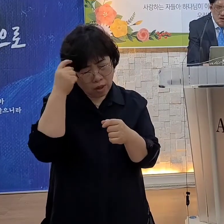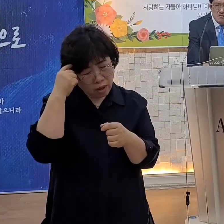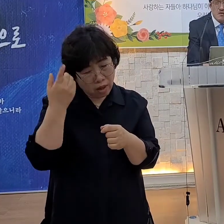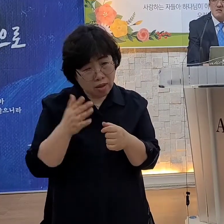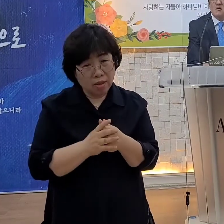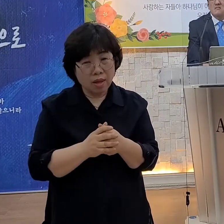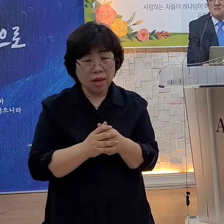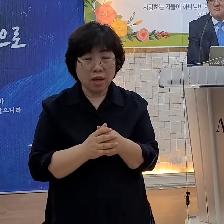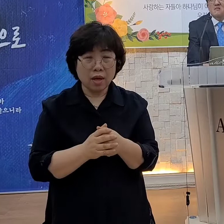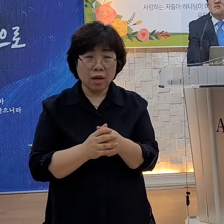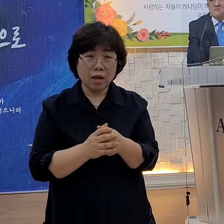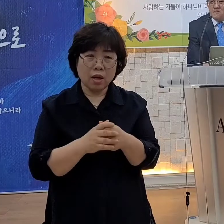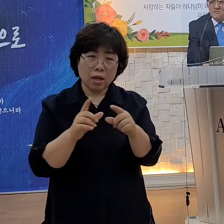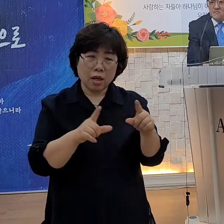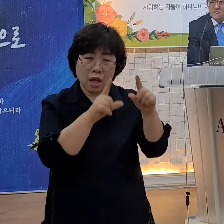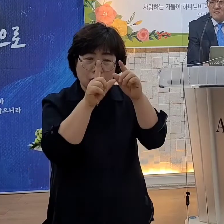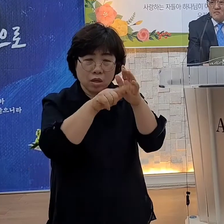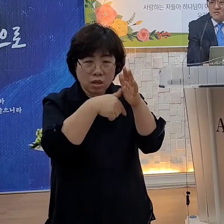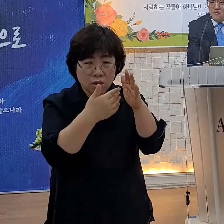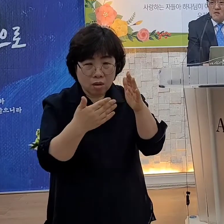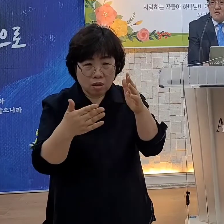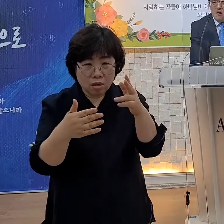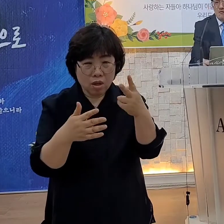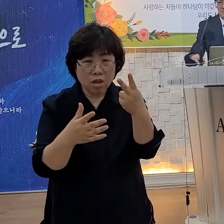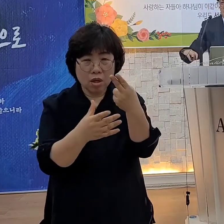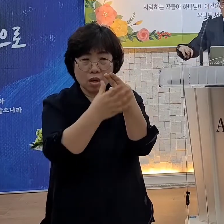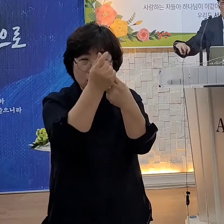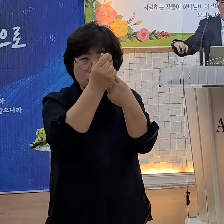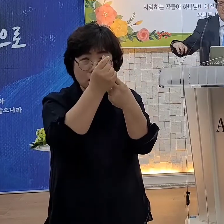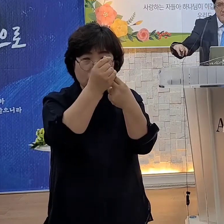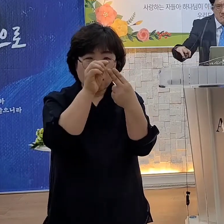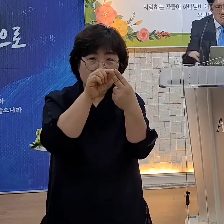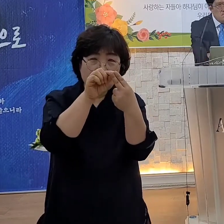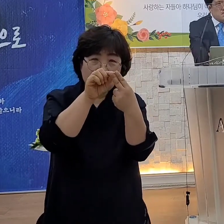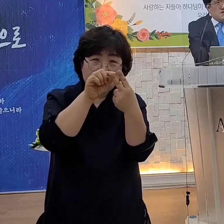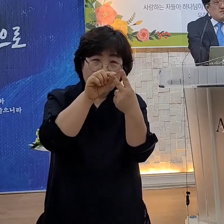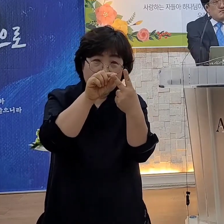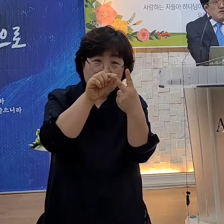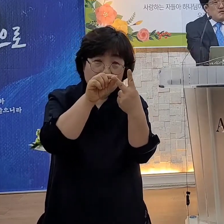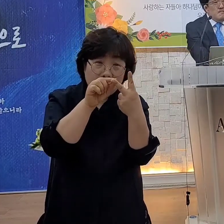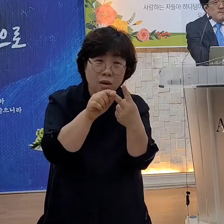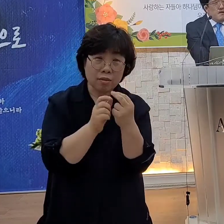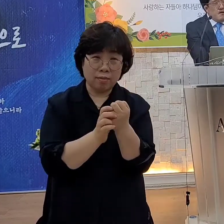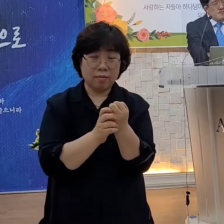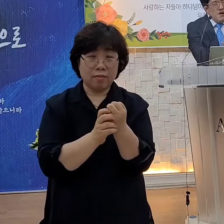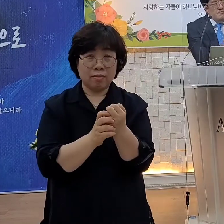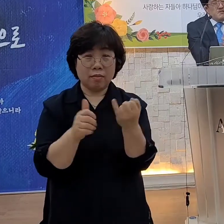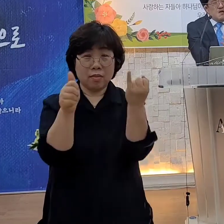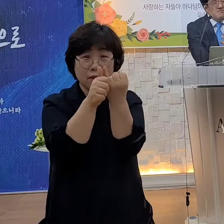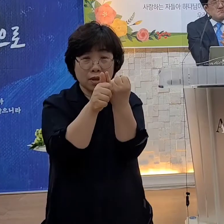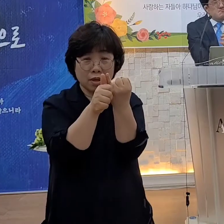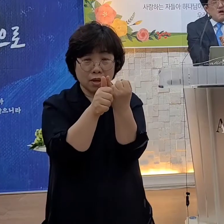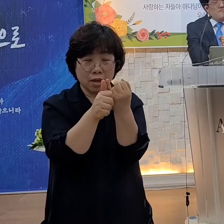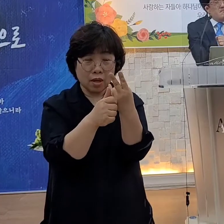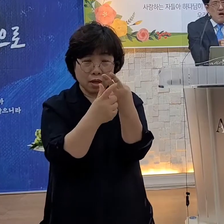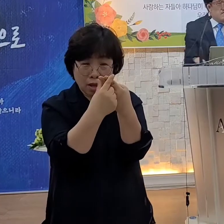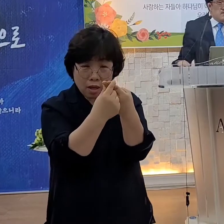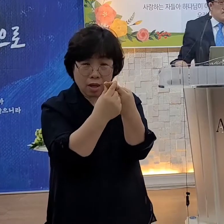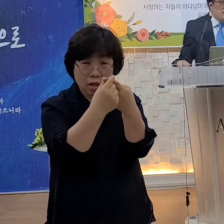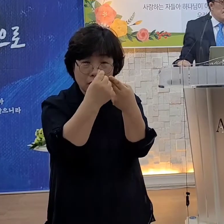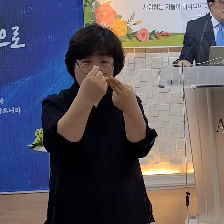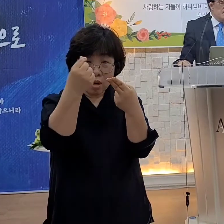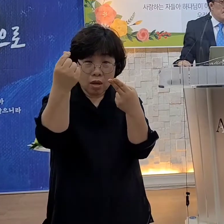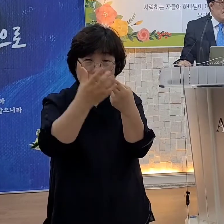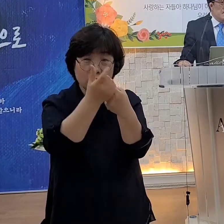둘이 하나이지가 않다는 걸 느끼는 거예요. 아니 둘이 한 몸을 이룰지를 했는데 살면 살수록 둘이 한 몸이